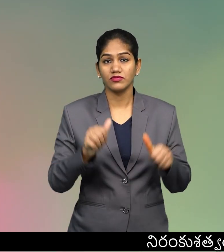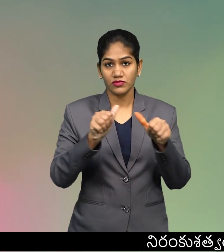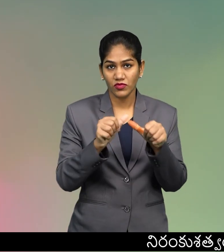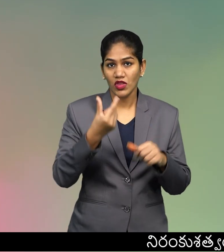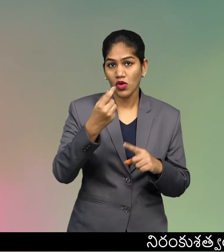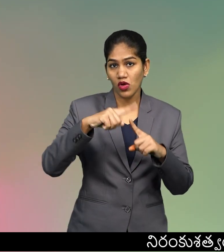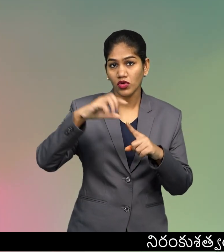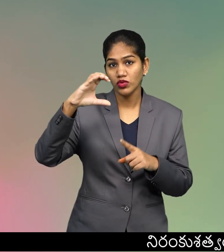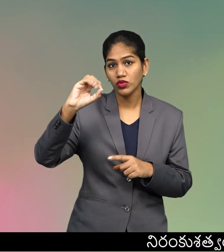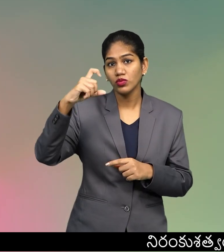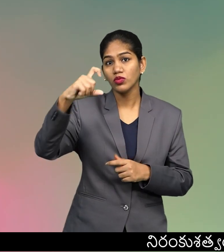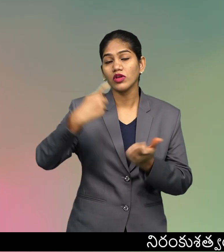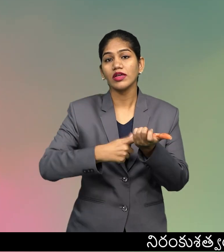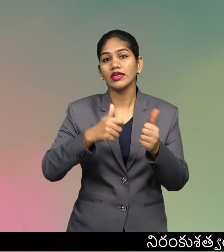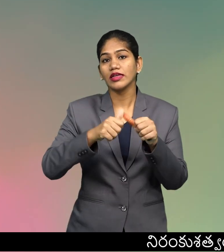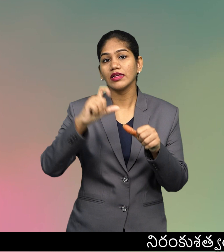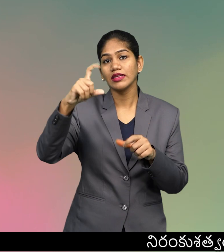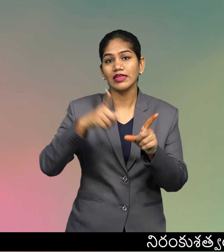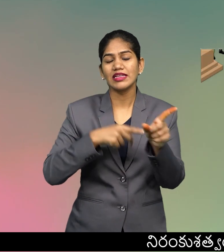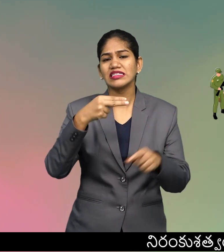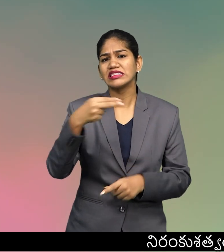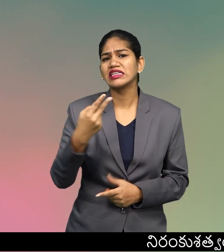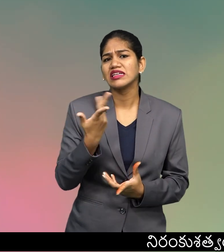నిరంకుశత్వం, సంపూర్ణ అధికారంతో